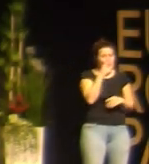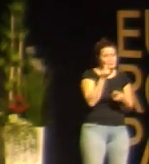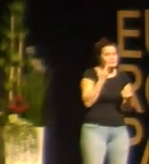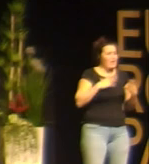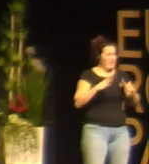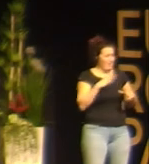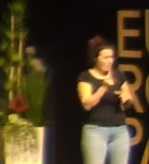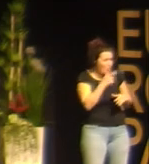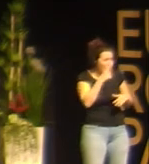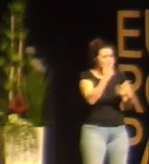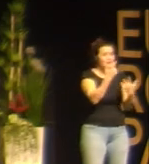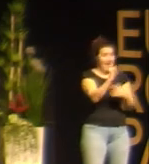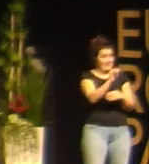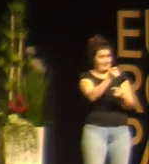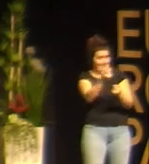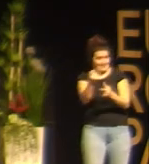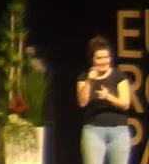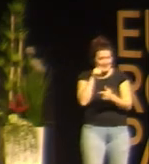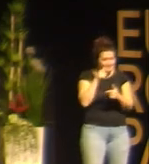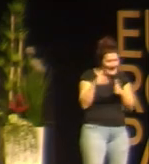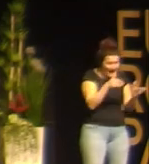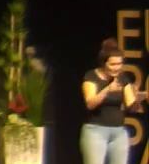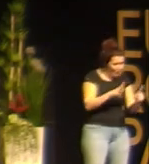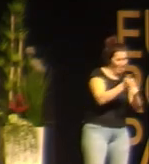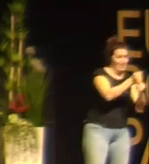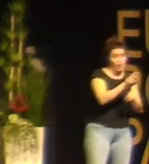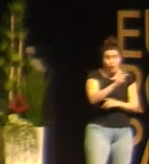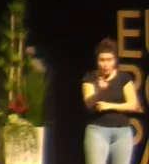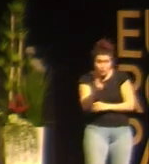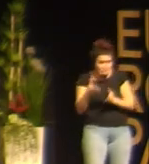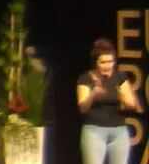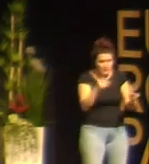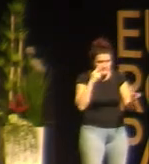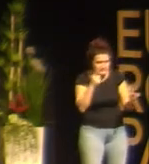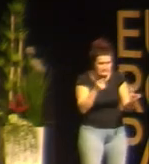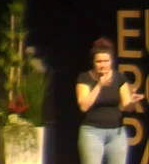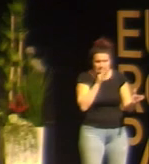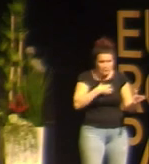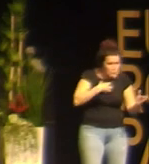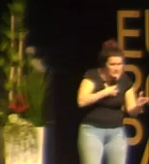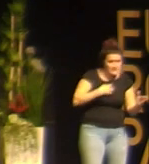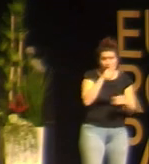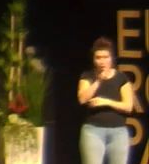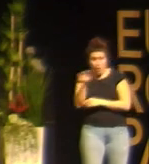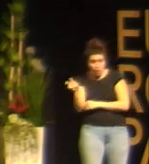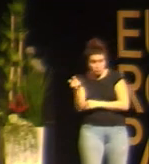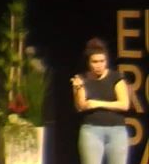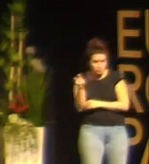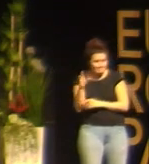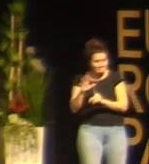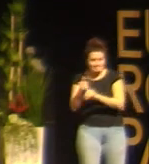decía alicia encuentran el camino otros no lo reconocen cuanto lo encuentran y otros ni siquiera quieren